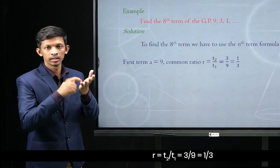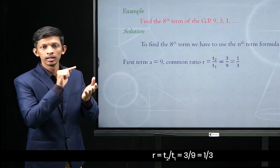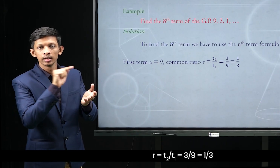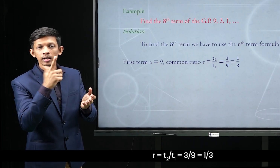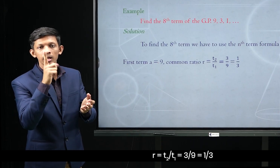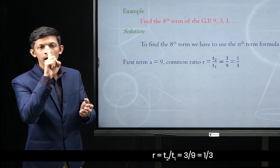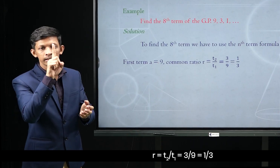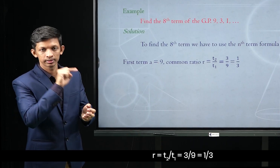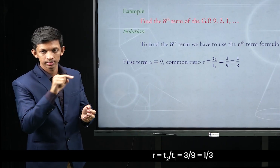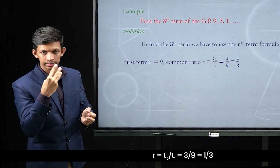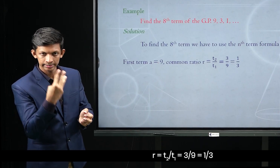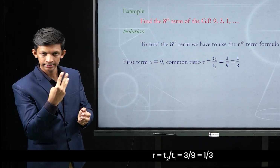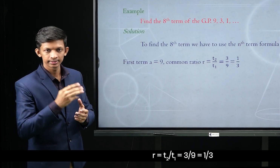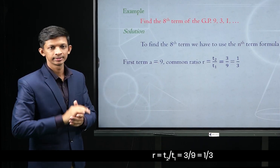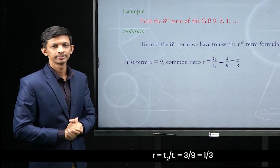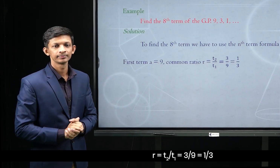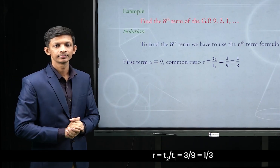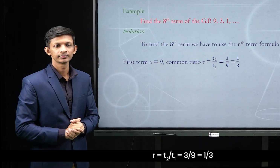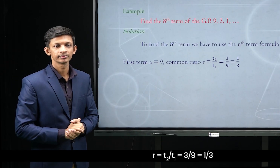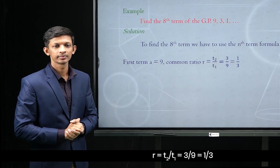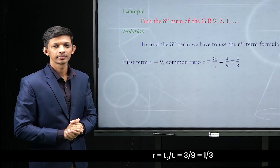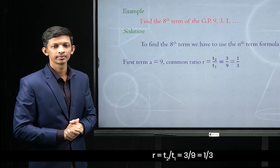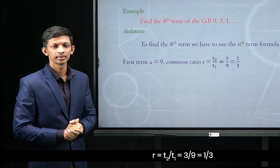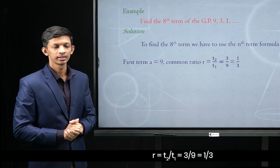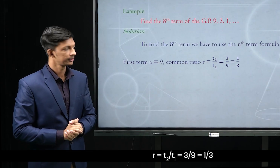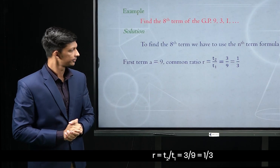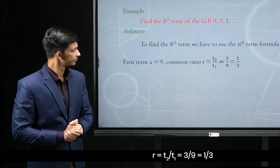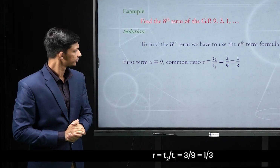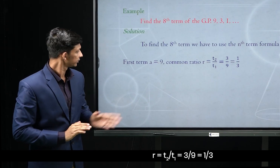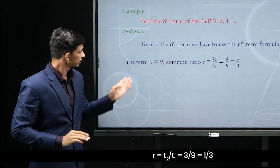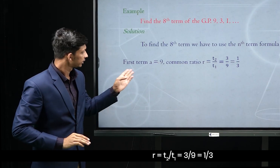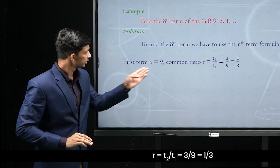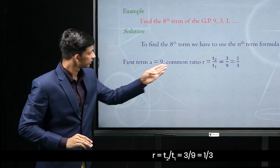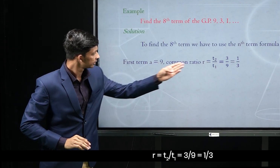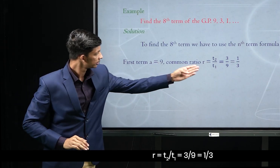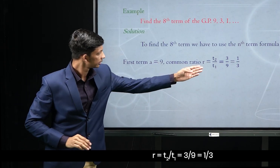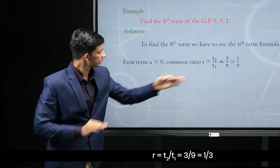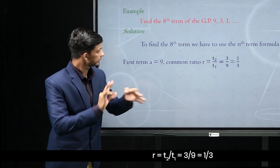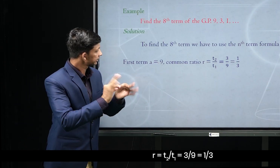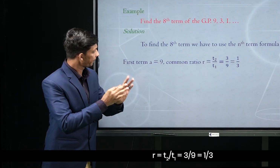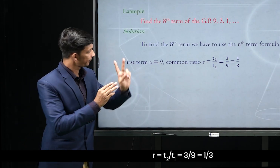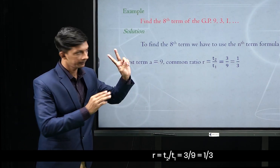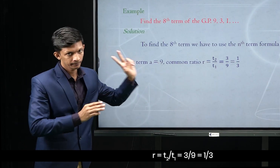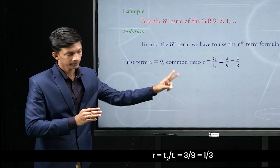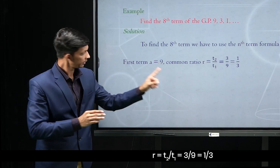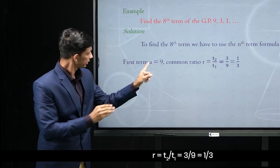ஈடு டி கீழ் இலக்கு 2 கீழ் டி கீழ் இலக்கு 1 ஈடு 3 கீழ்